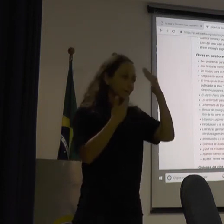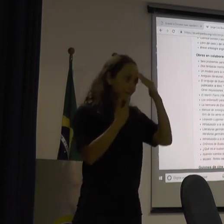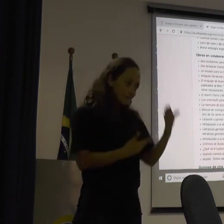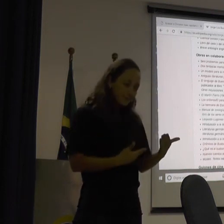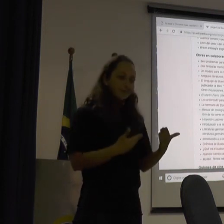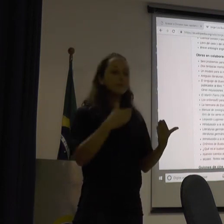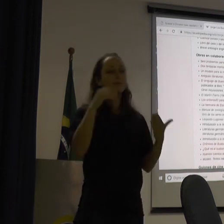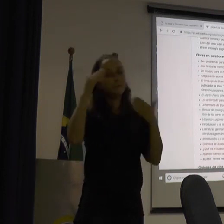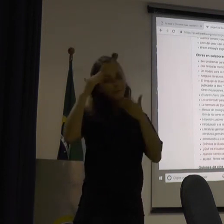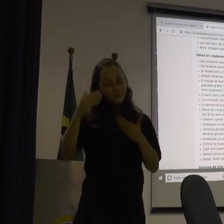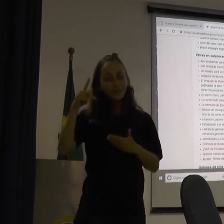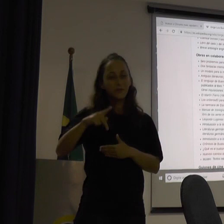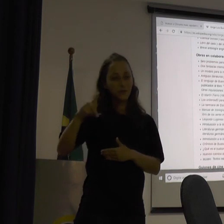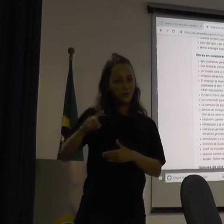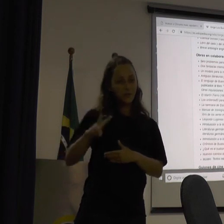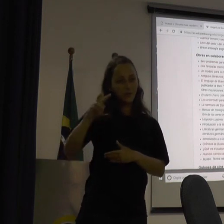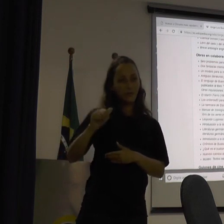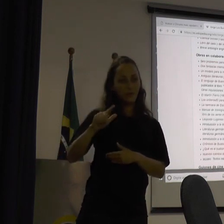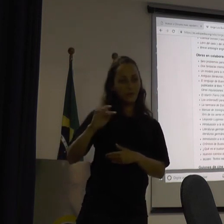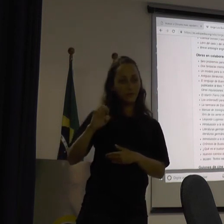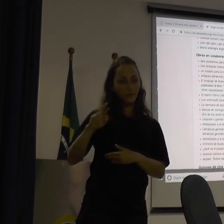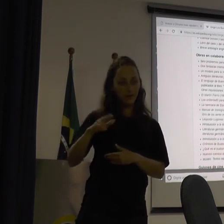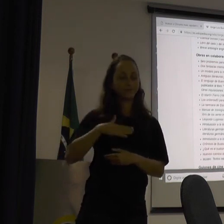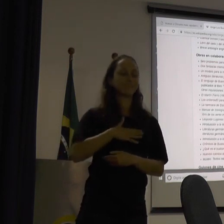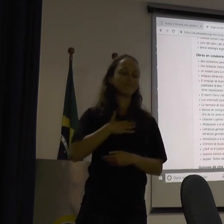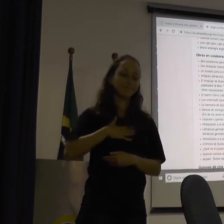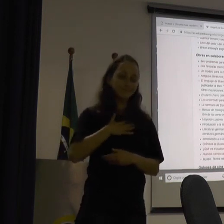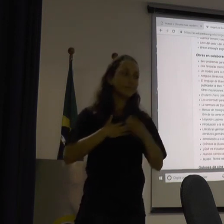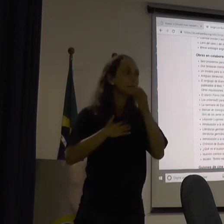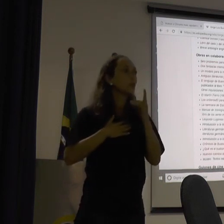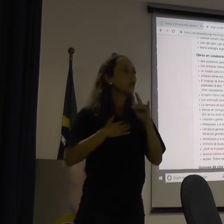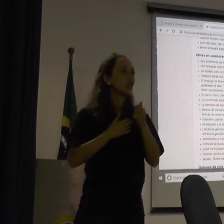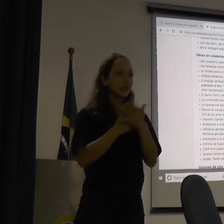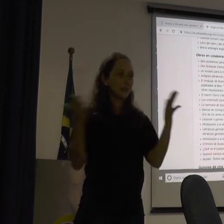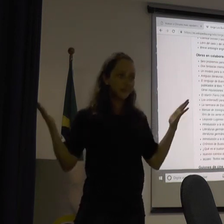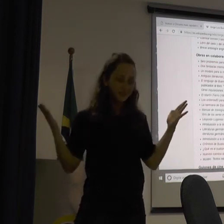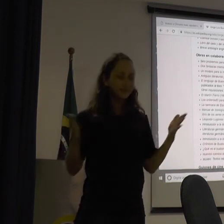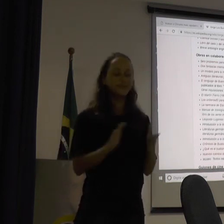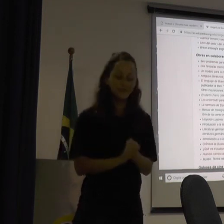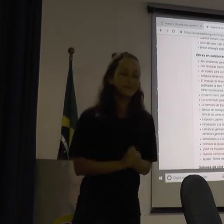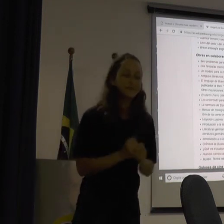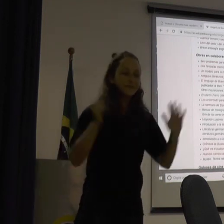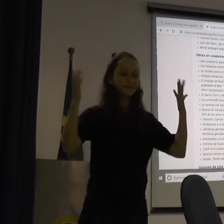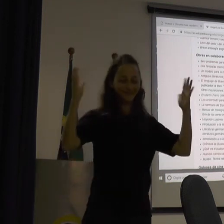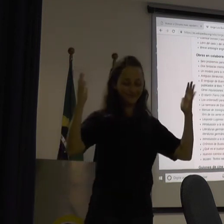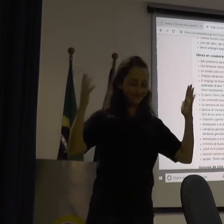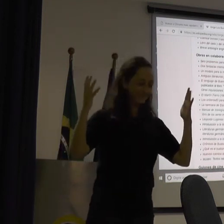Walter. Foi um grandíssimo prazer. Um bom dia a todos e todas.